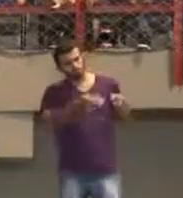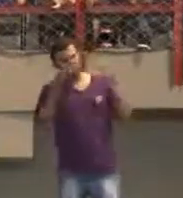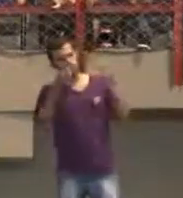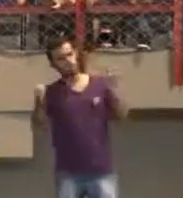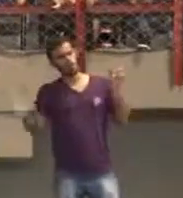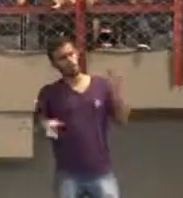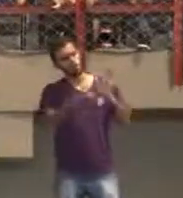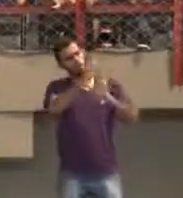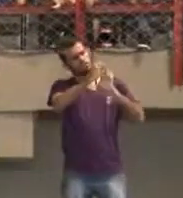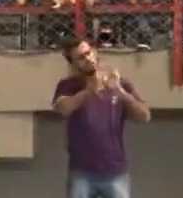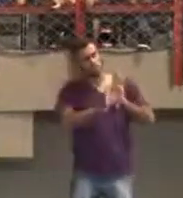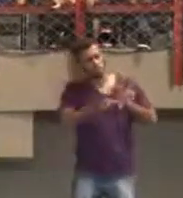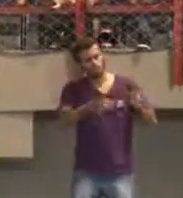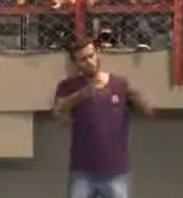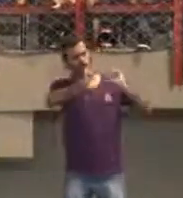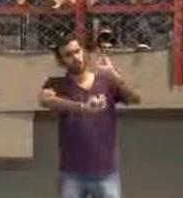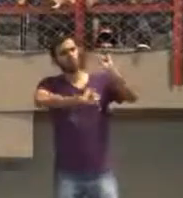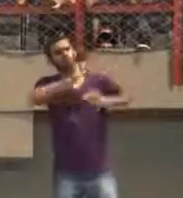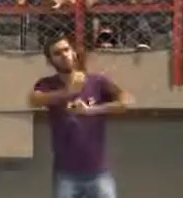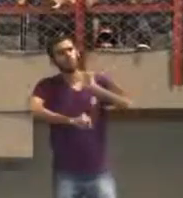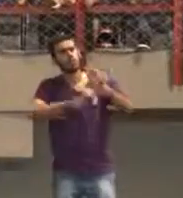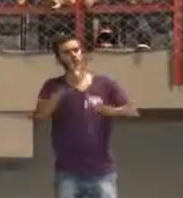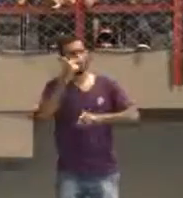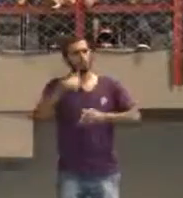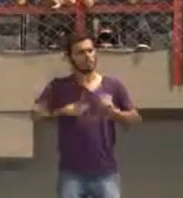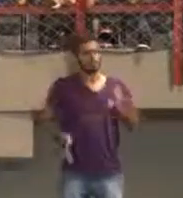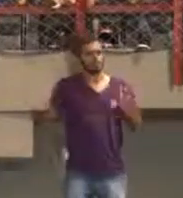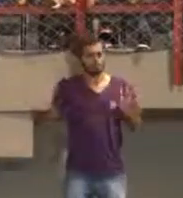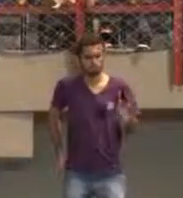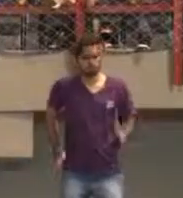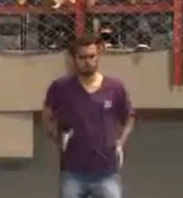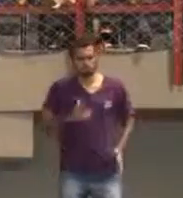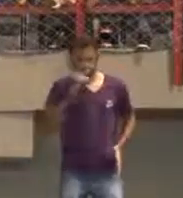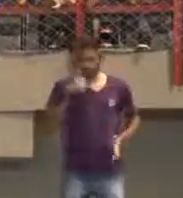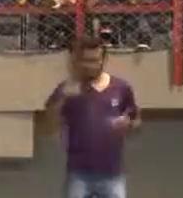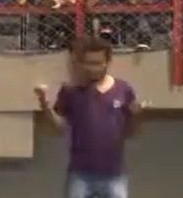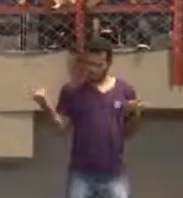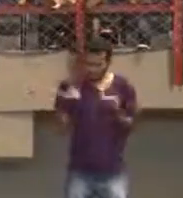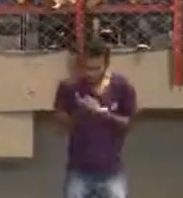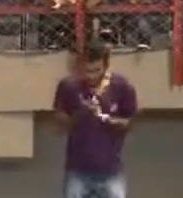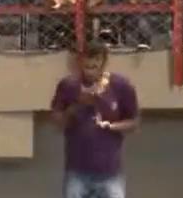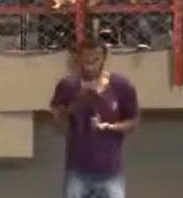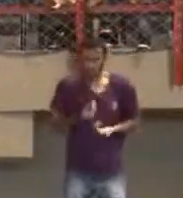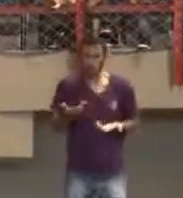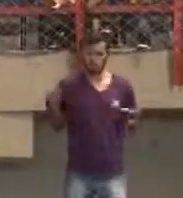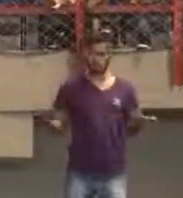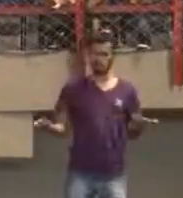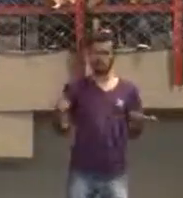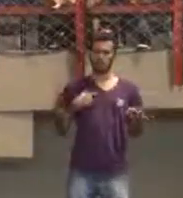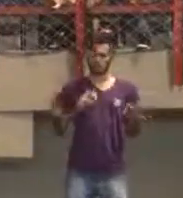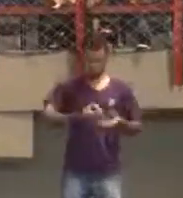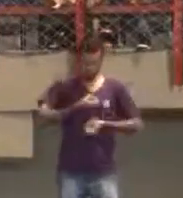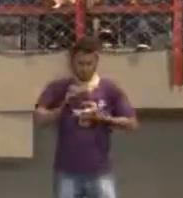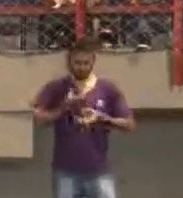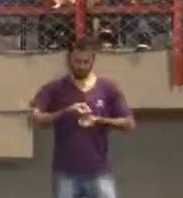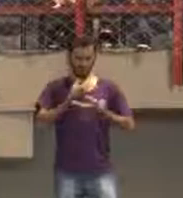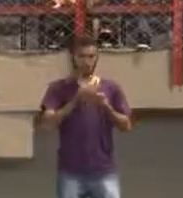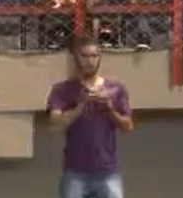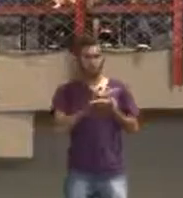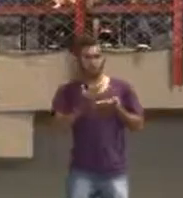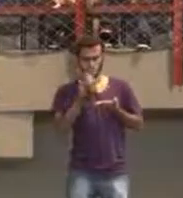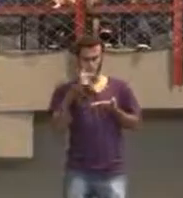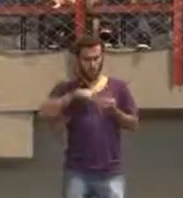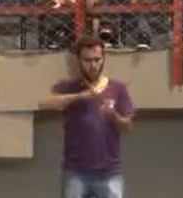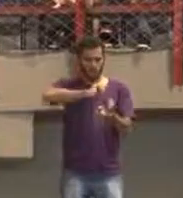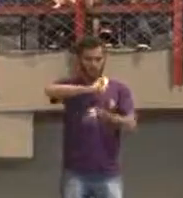a máquina vai tomando o lugar do homem. Os poemas, eles passarão a ser mais